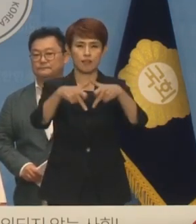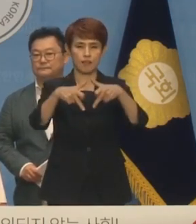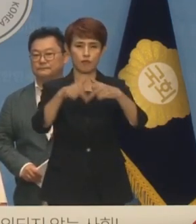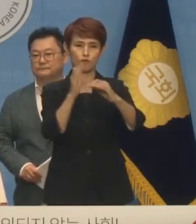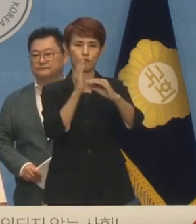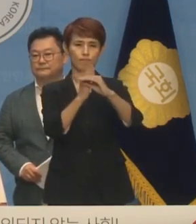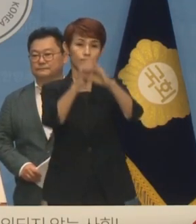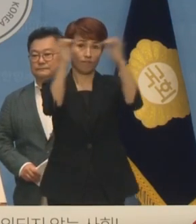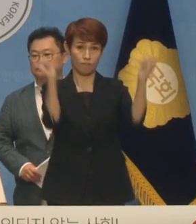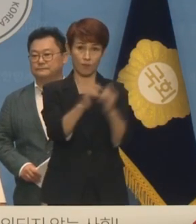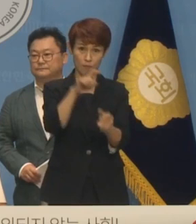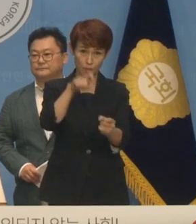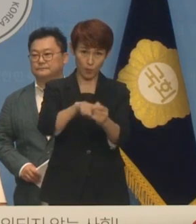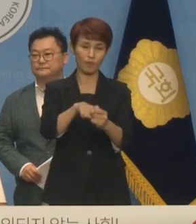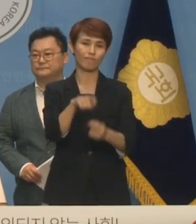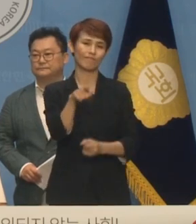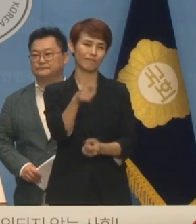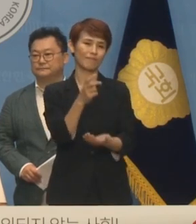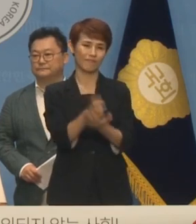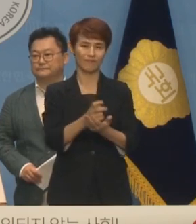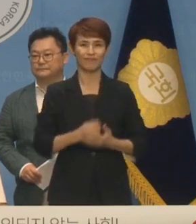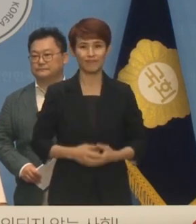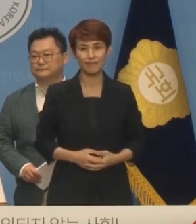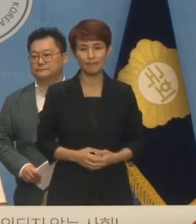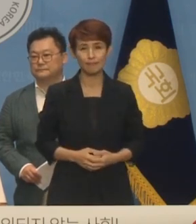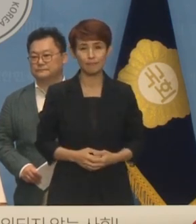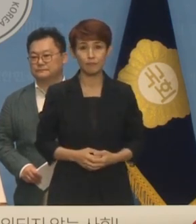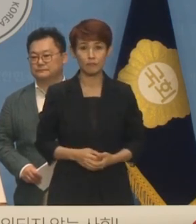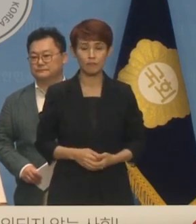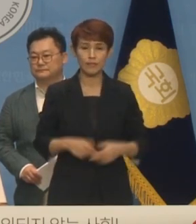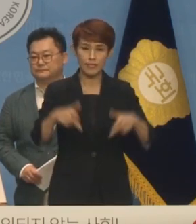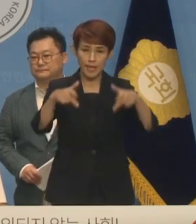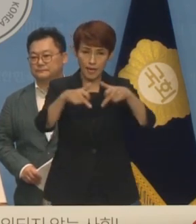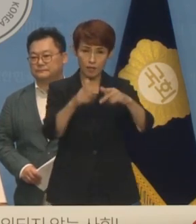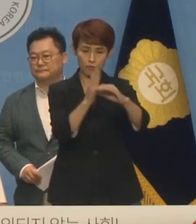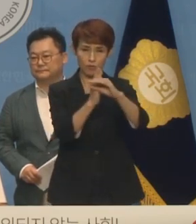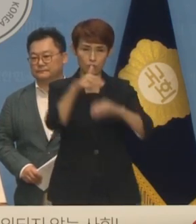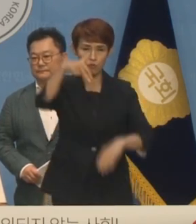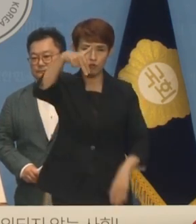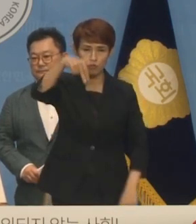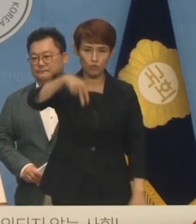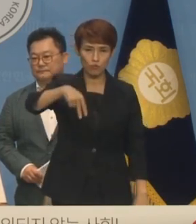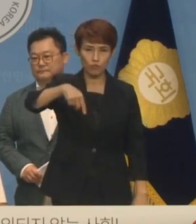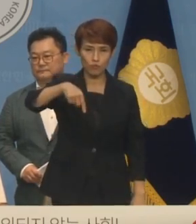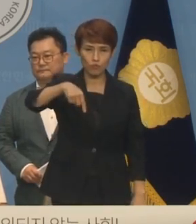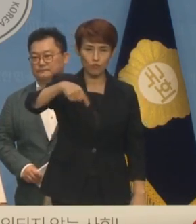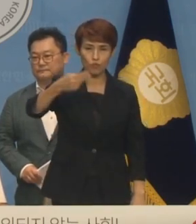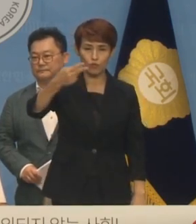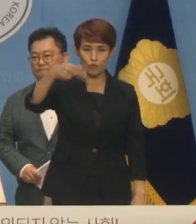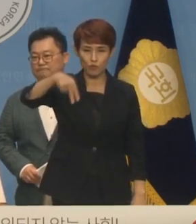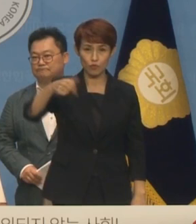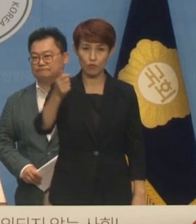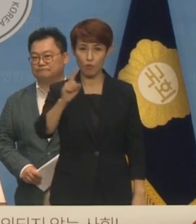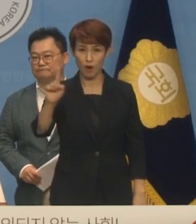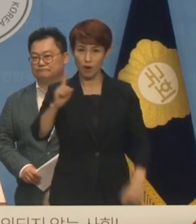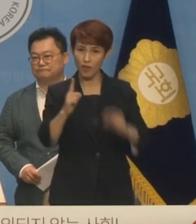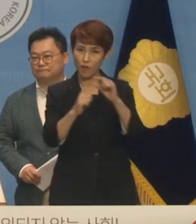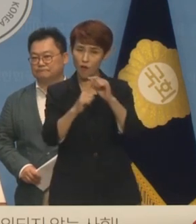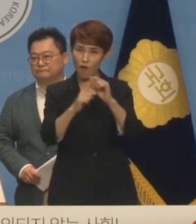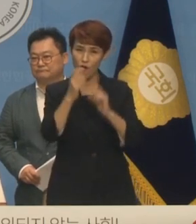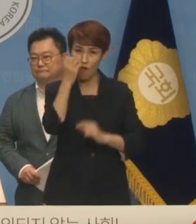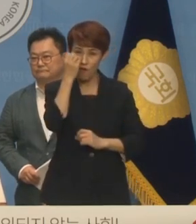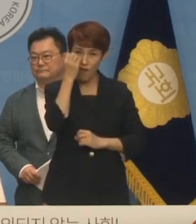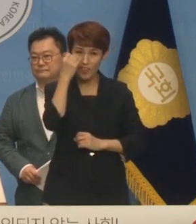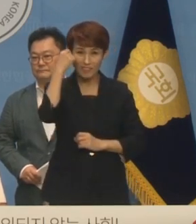위한 제정법안입니다. 먼저 장애 주류화라는 용어가 많이 생소하실 텐데요. 쉽게 말해서